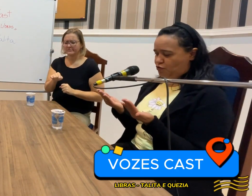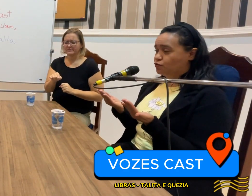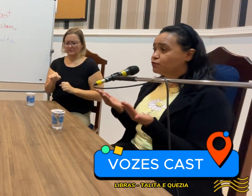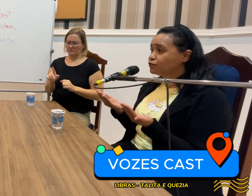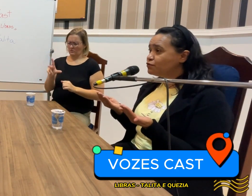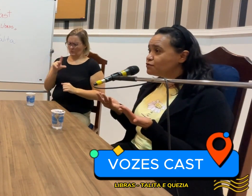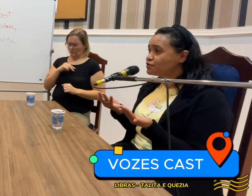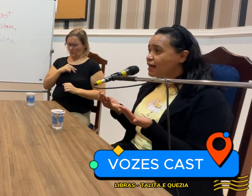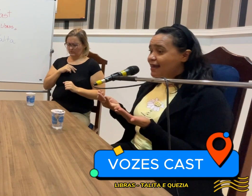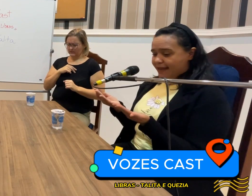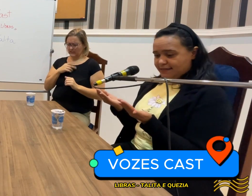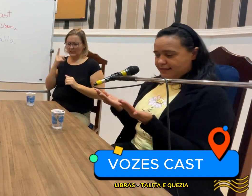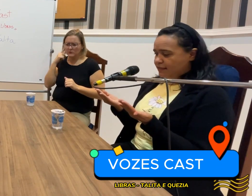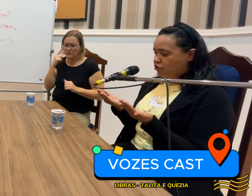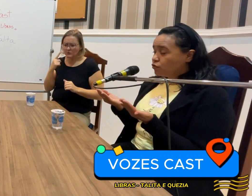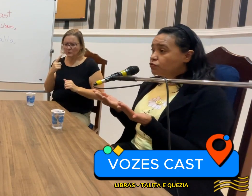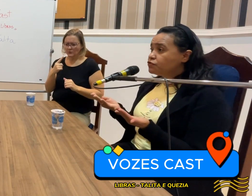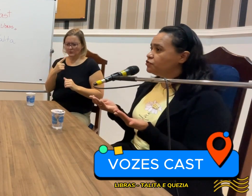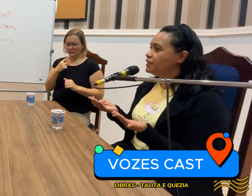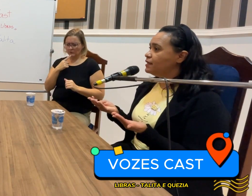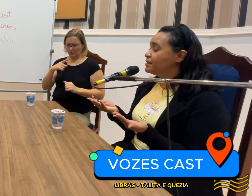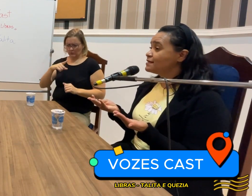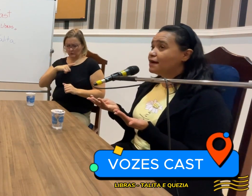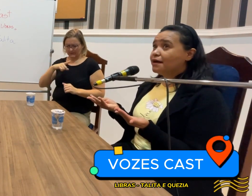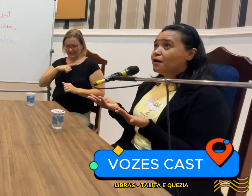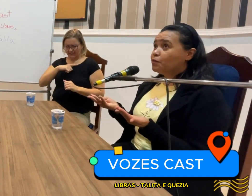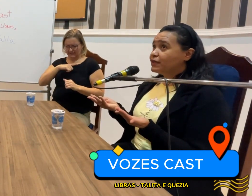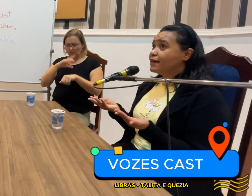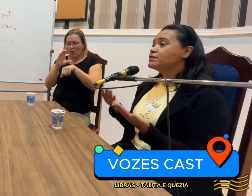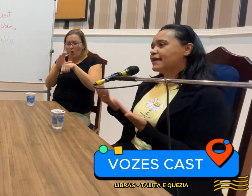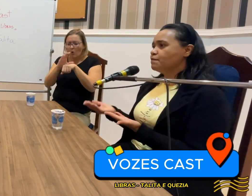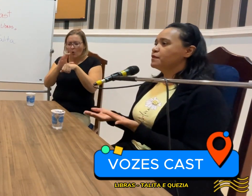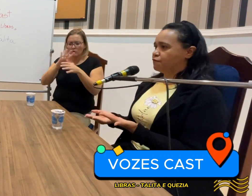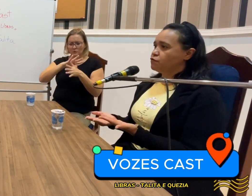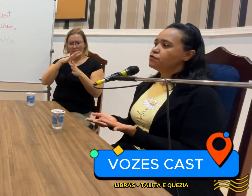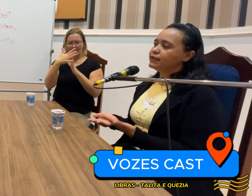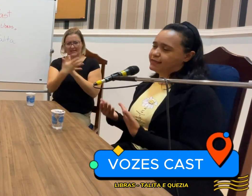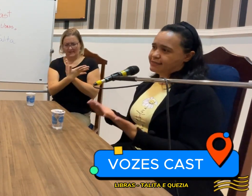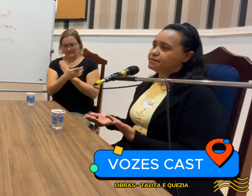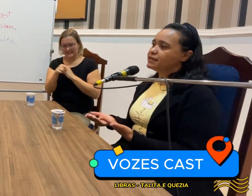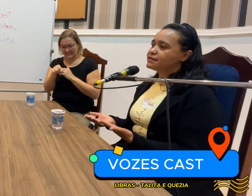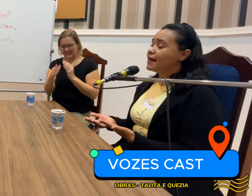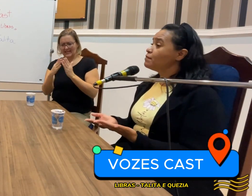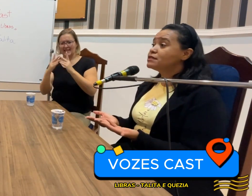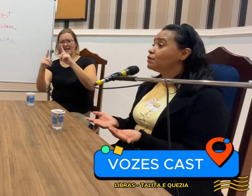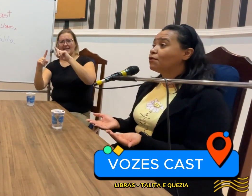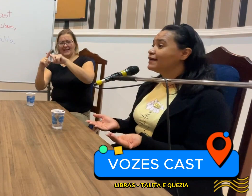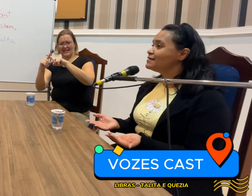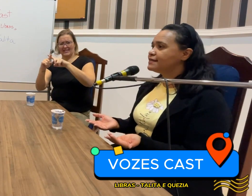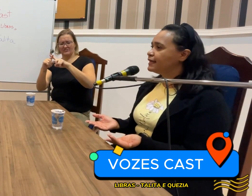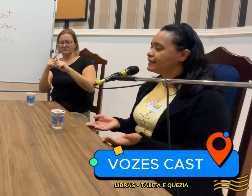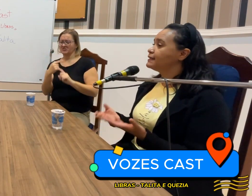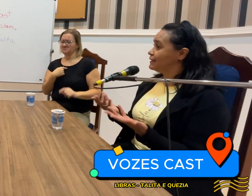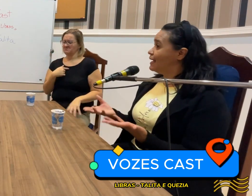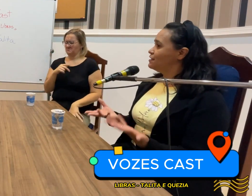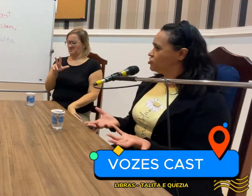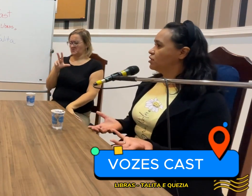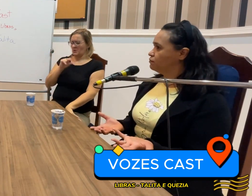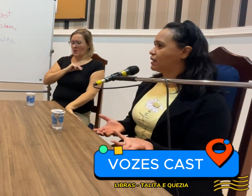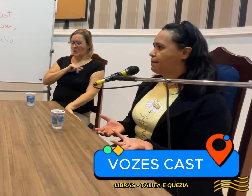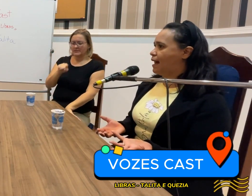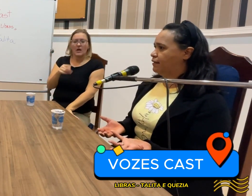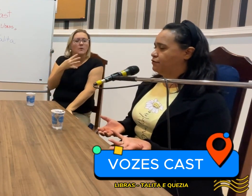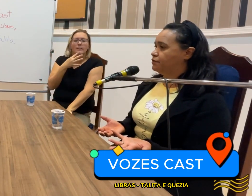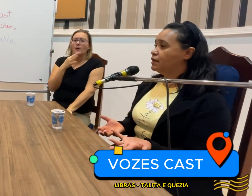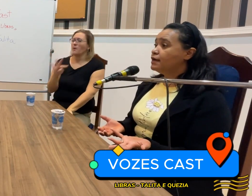grupo de surdos? Uau. Existe curso de Libras? Porque eu sempre fui desse ministério, mas eu não conhecia que eles